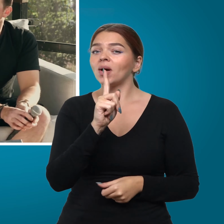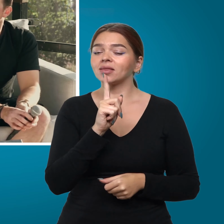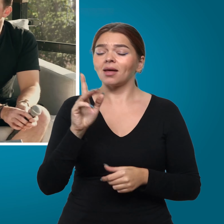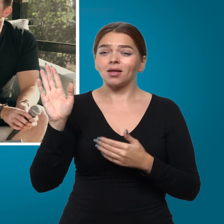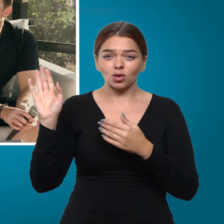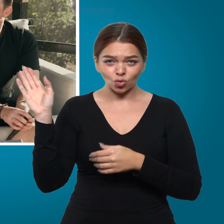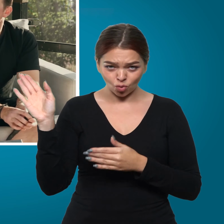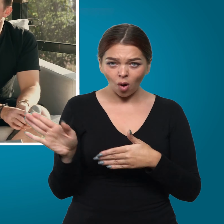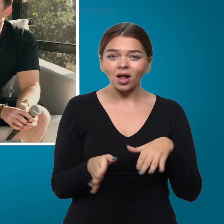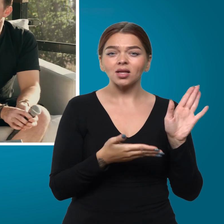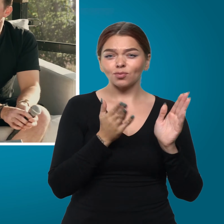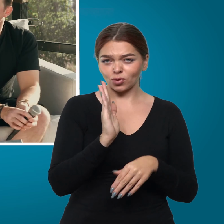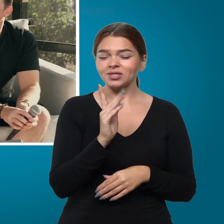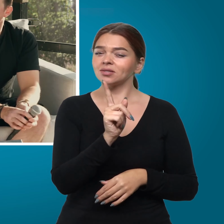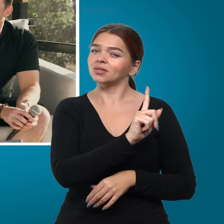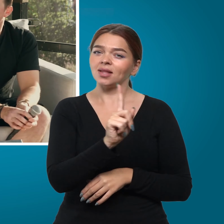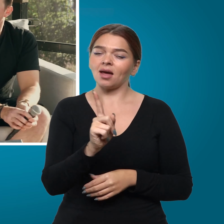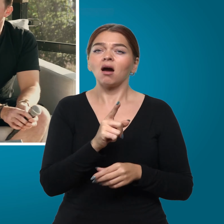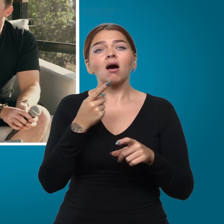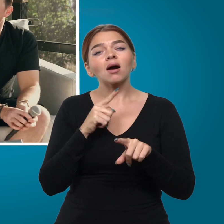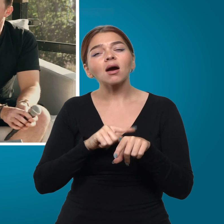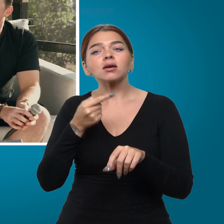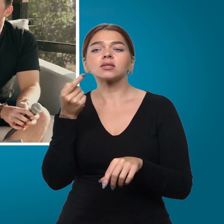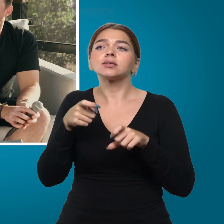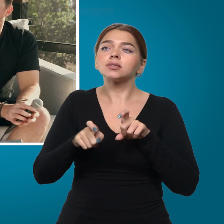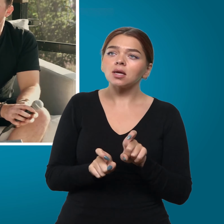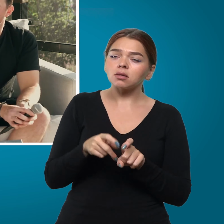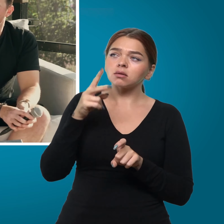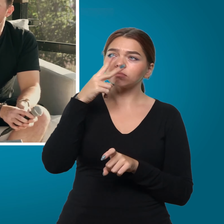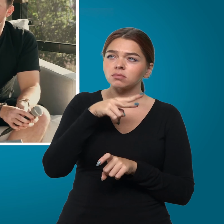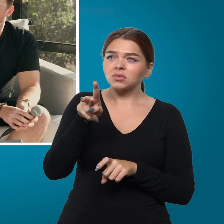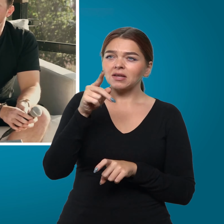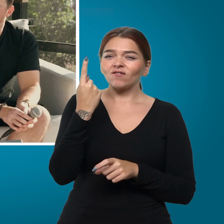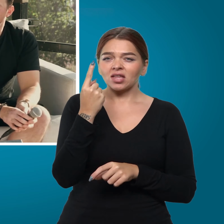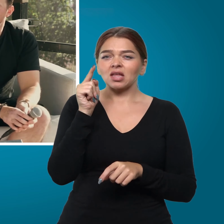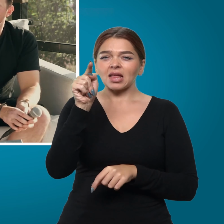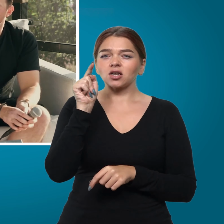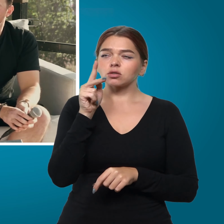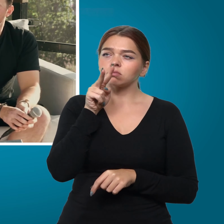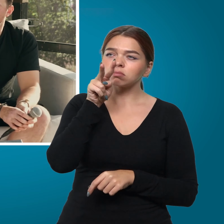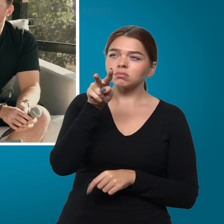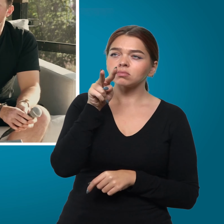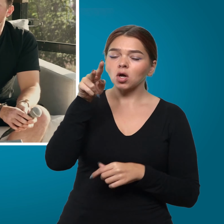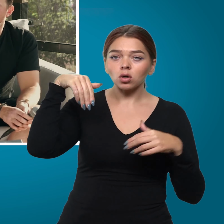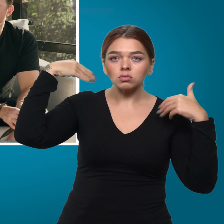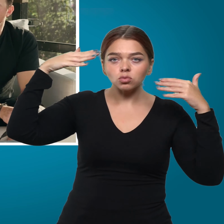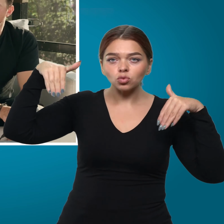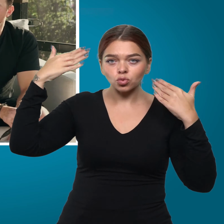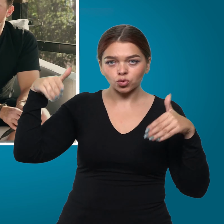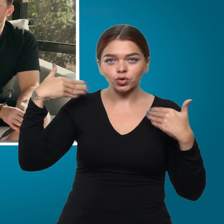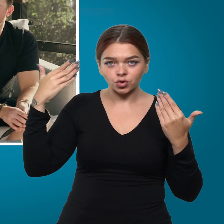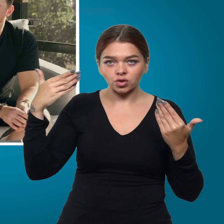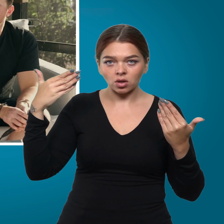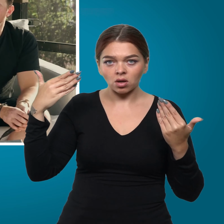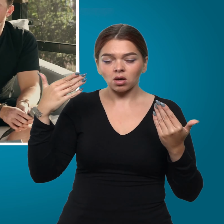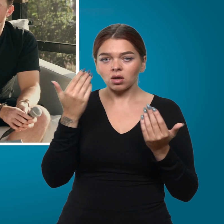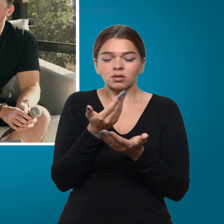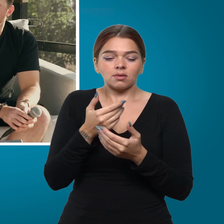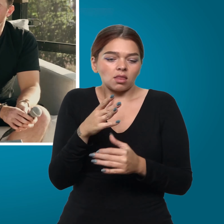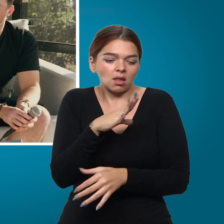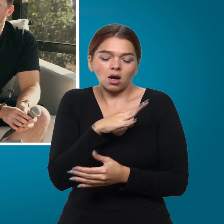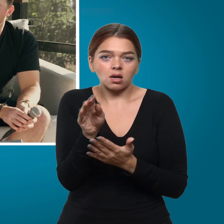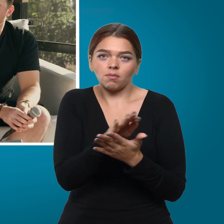parašysiu bent jau 1000 žodžių. Ir jeigu tai pavyksta, valio, bet ne visą laiką taip yra. Kartais tu sėdi, spoksai tą vieną tašką